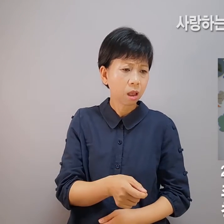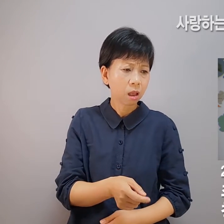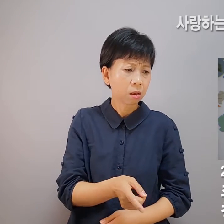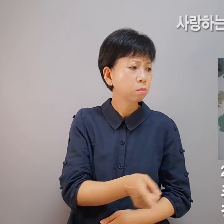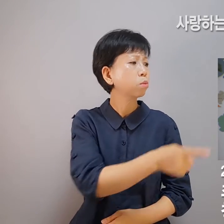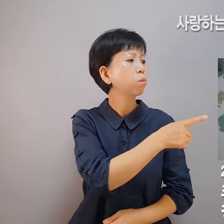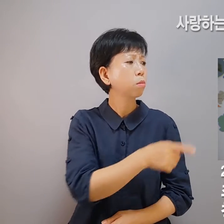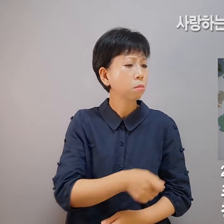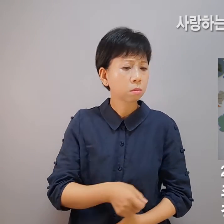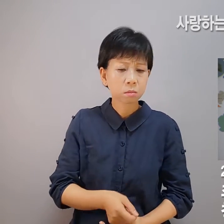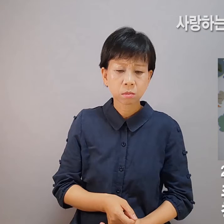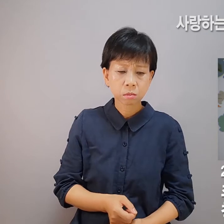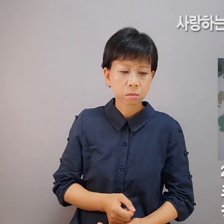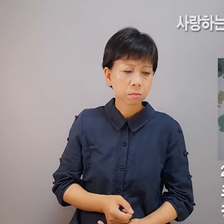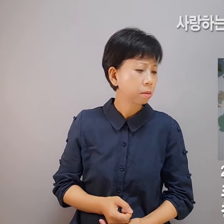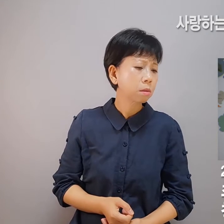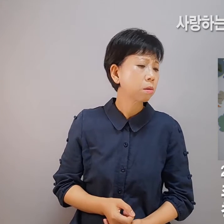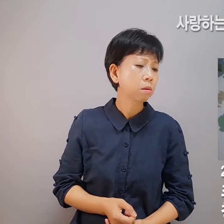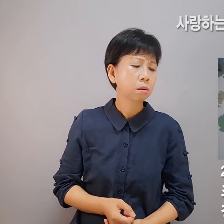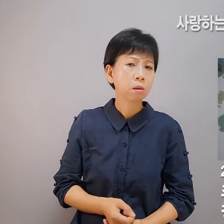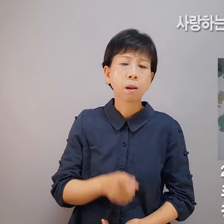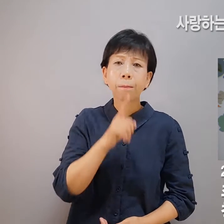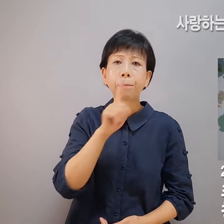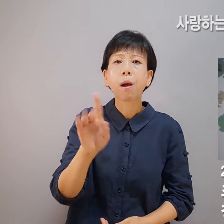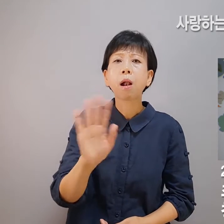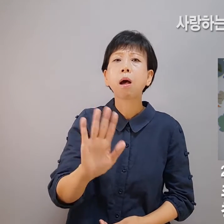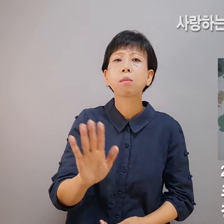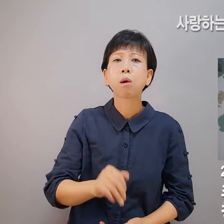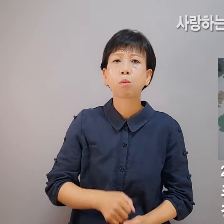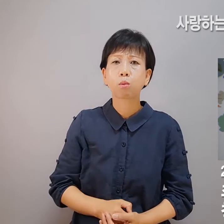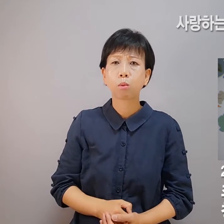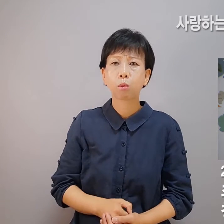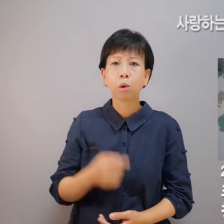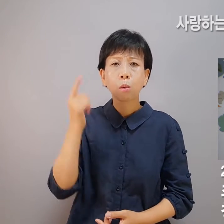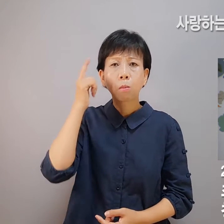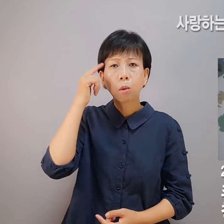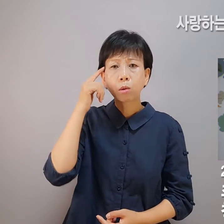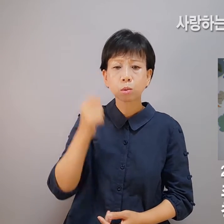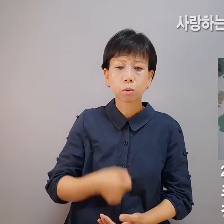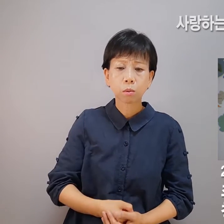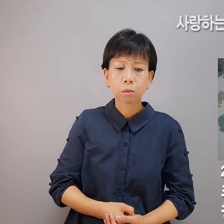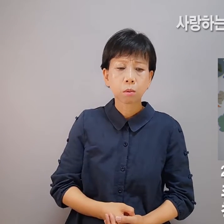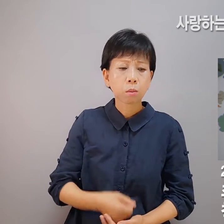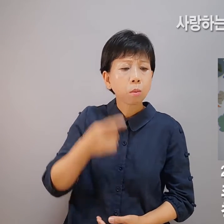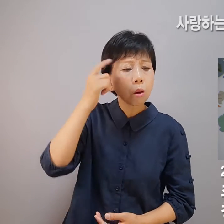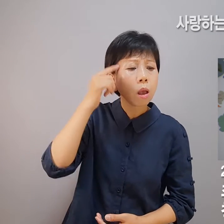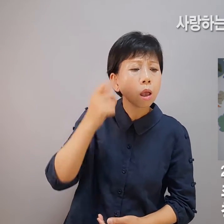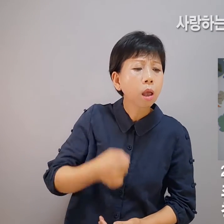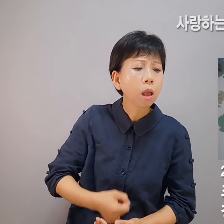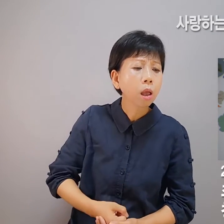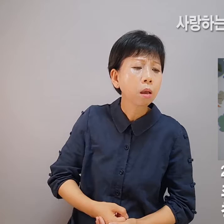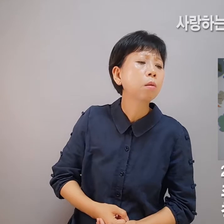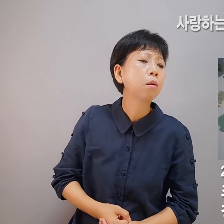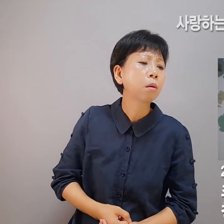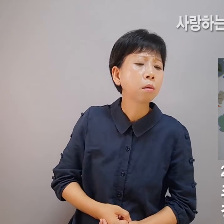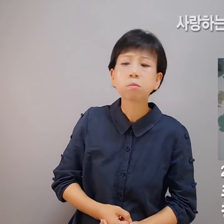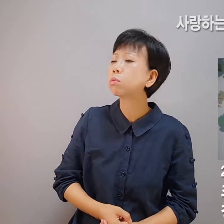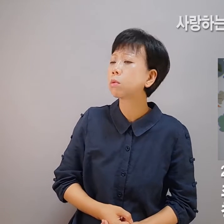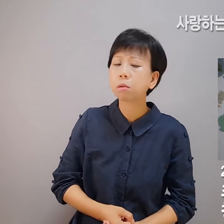네. 말도 잘 필요가 없어요. 네. 거기 내 자리인데 왜 앉았냐? 딴 데로 가라. 이런